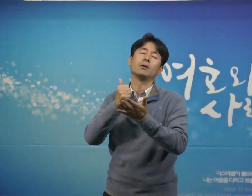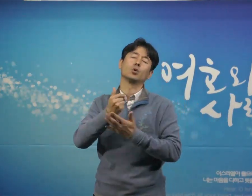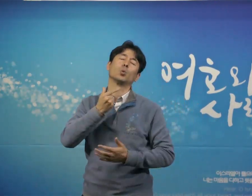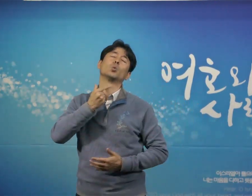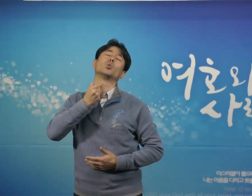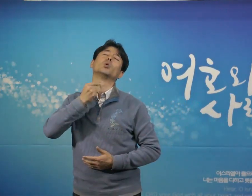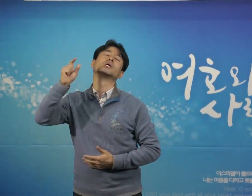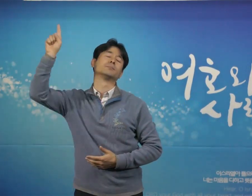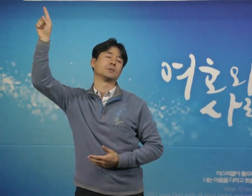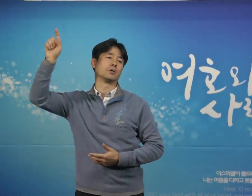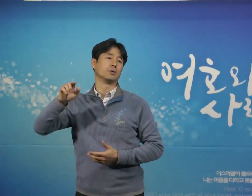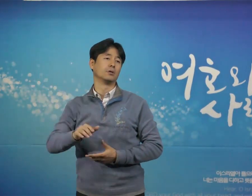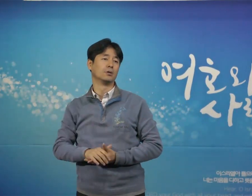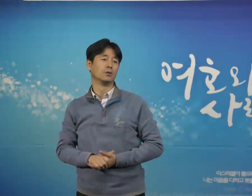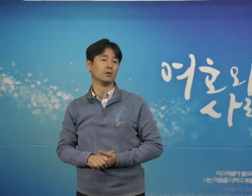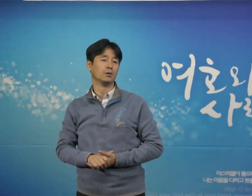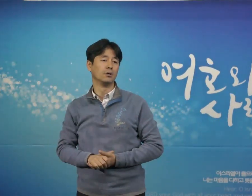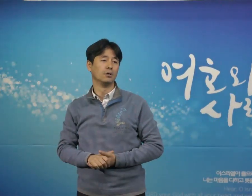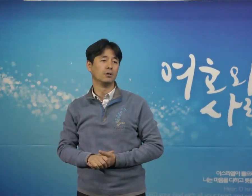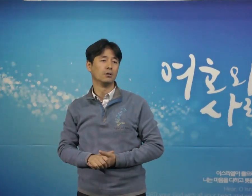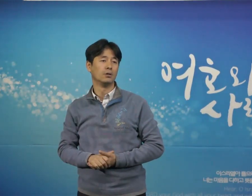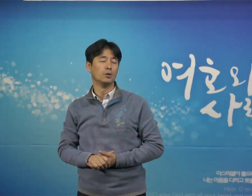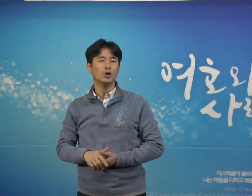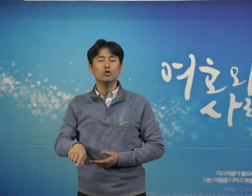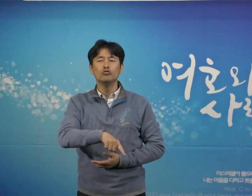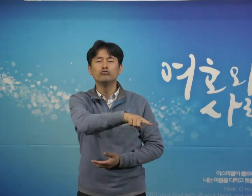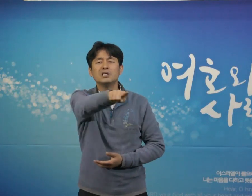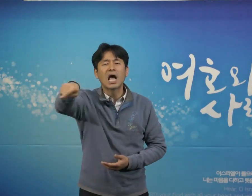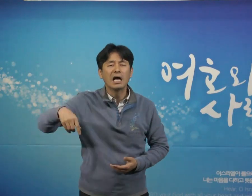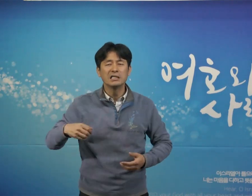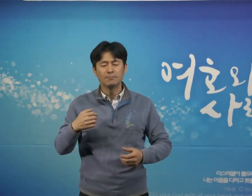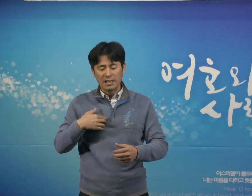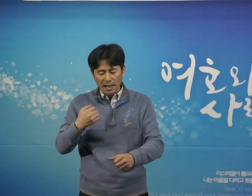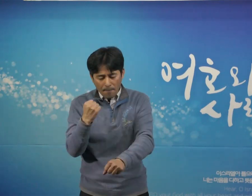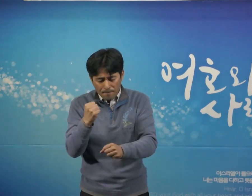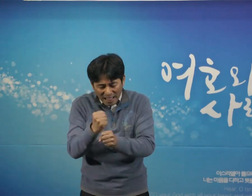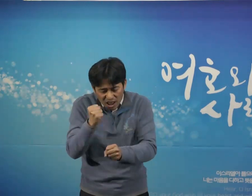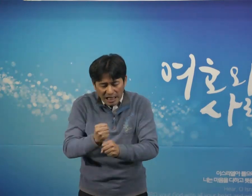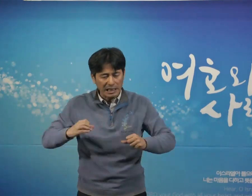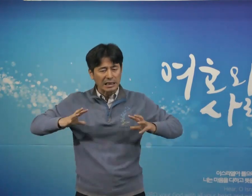입을 열어 찬양할 수 있게, 고백할 수 있게 하나님은 원하십니다.